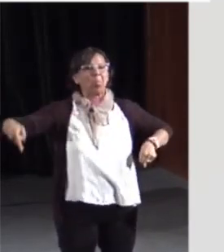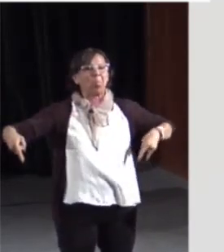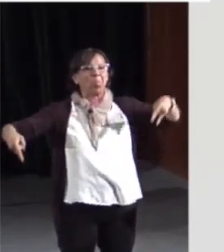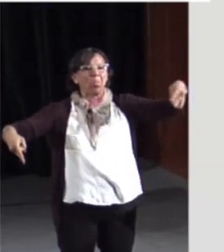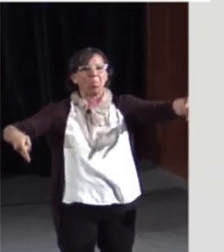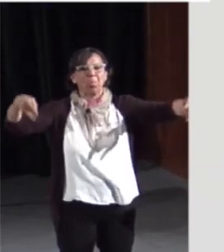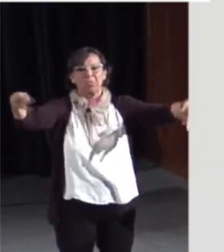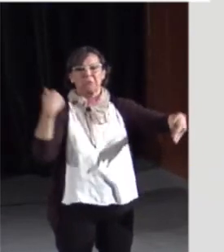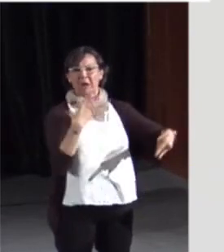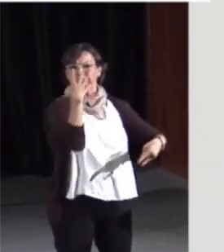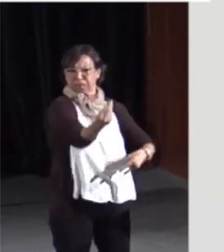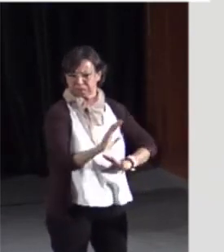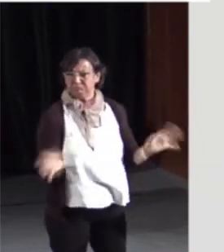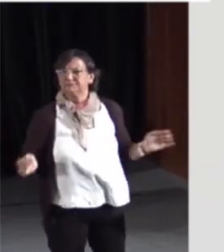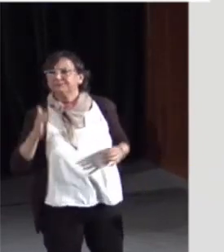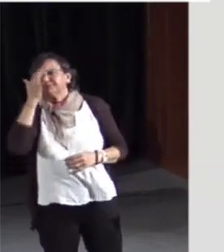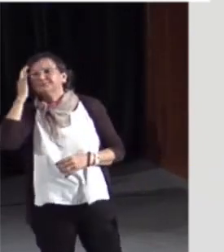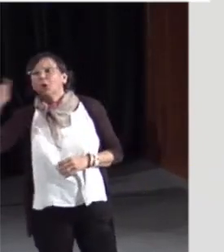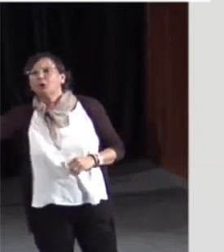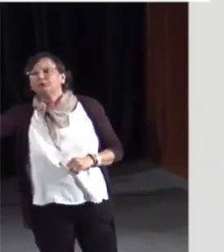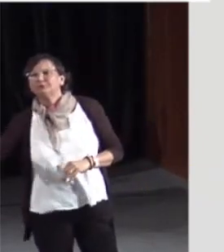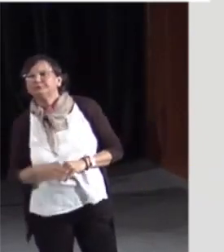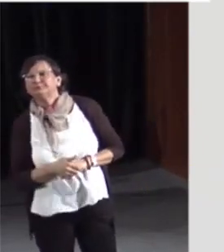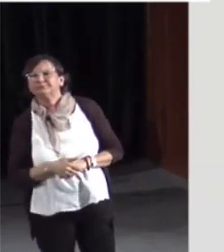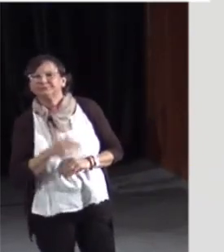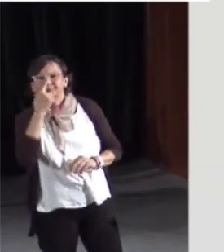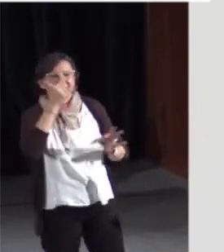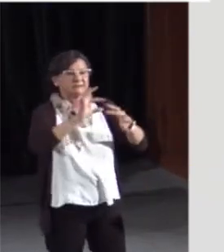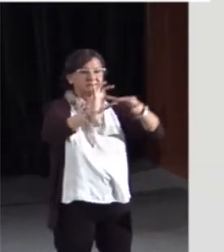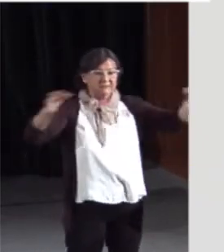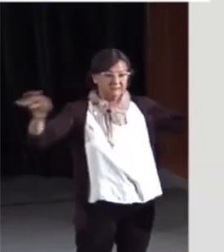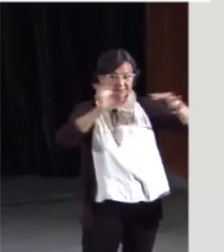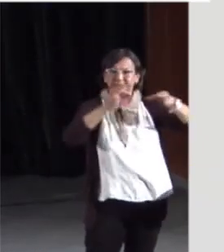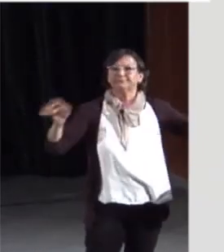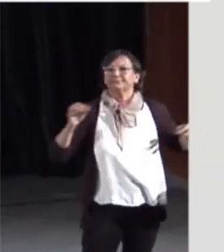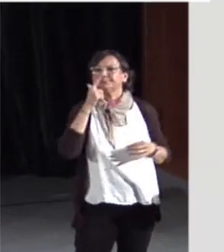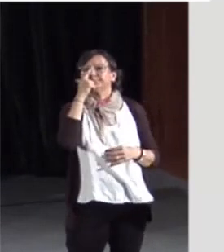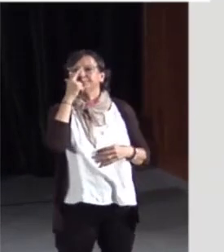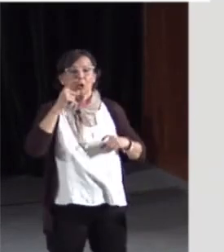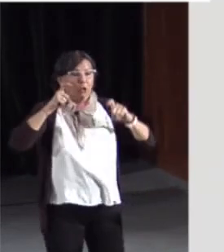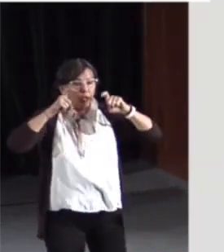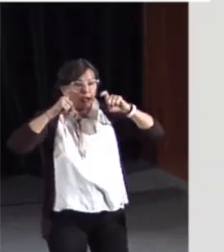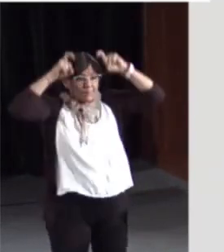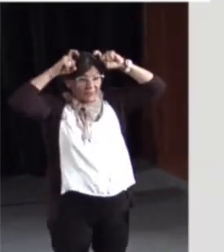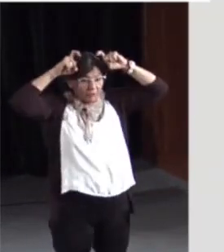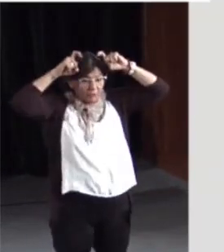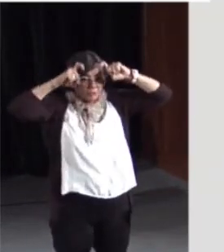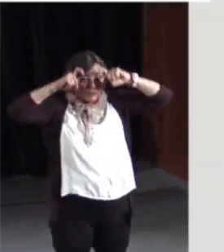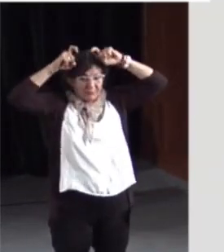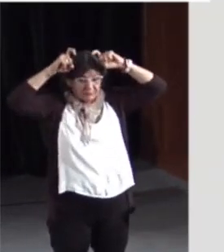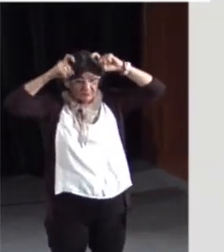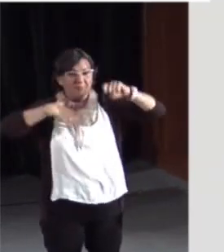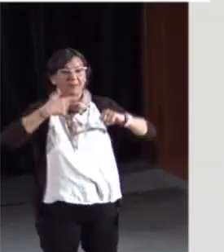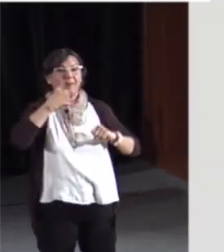por economía lingüística, si signas esto, se entiende automáticamente la cantidad. Cuando hablamos de